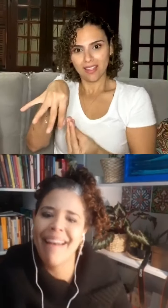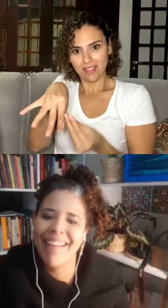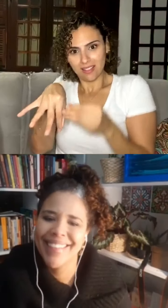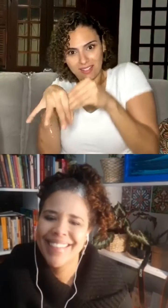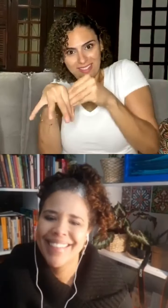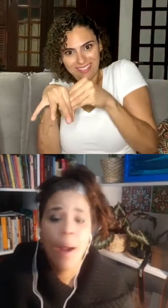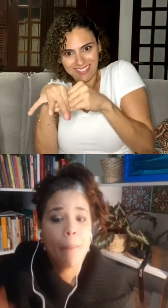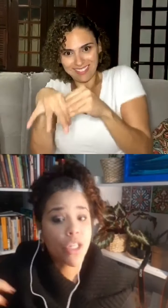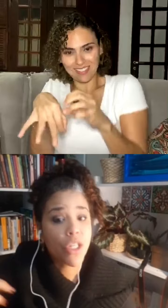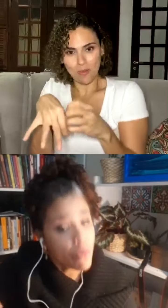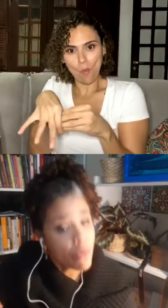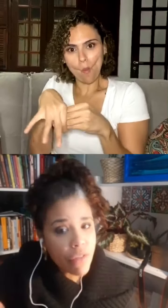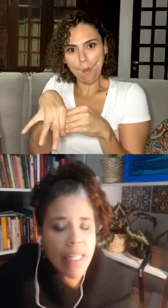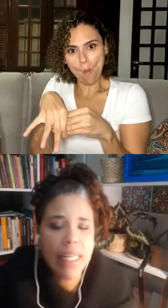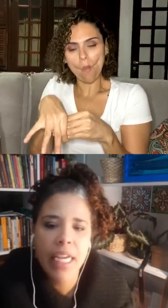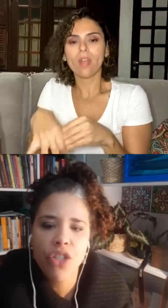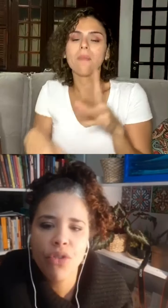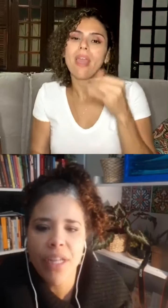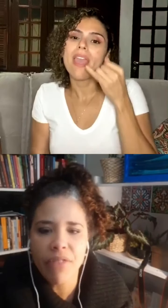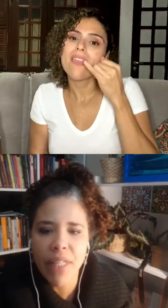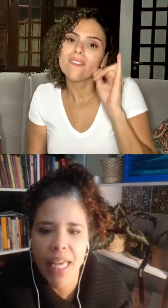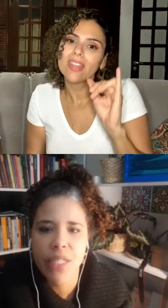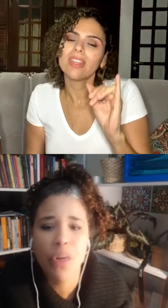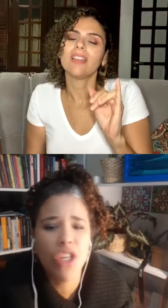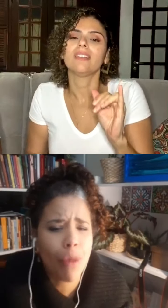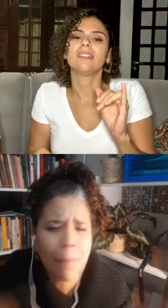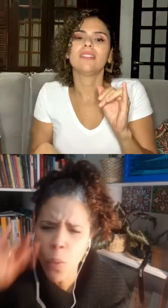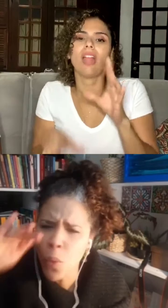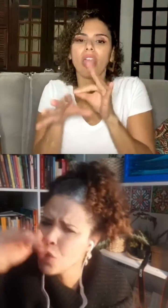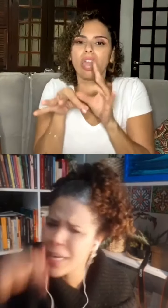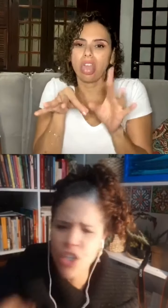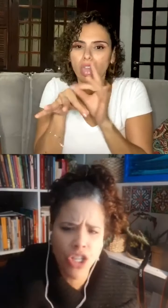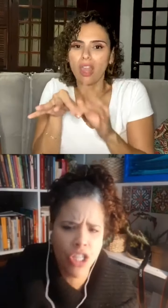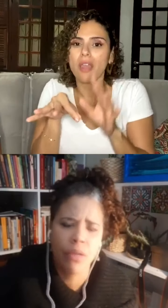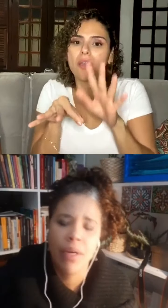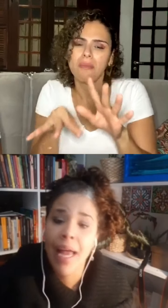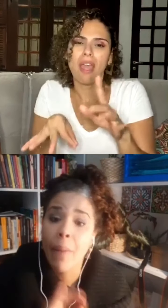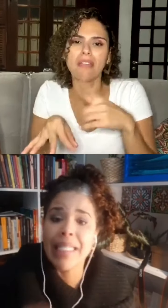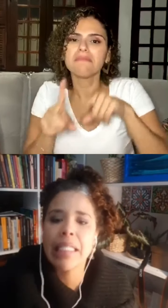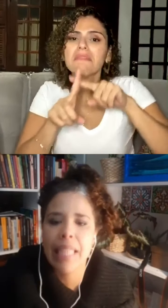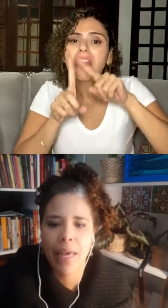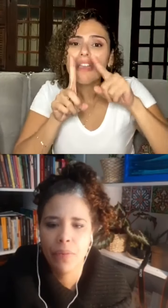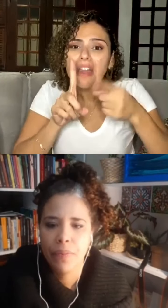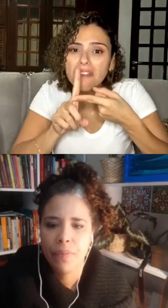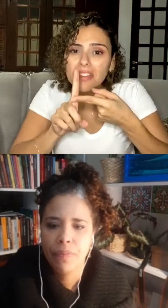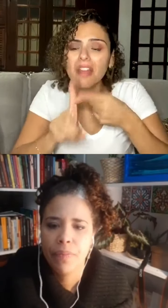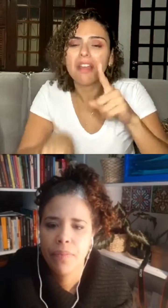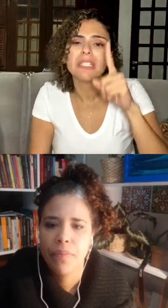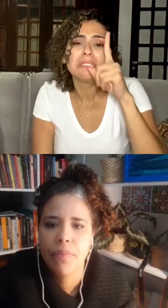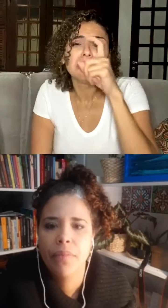mela-mela. Mas não que você tenha risco de gravidez. O risco é muito baixinho, é quase 0.